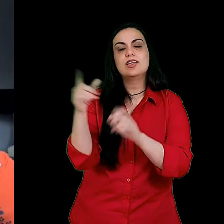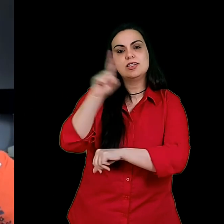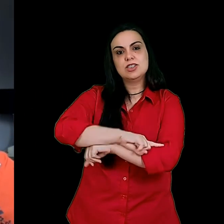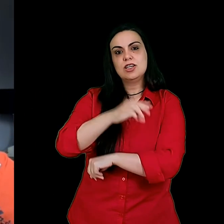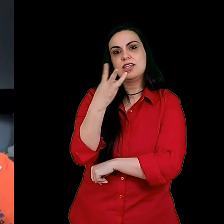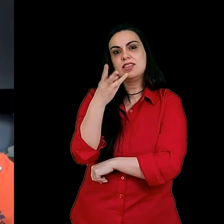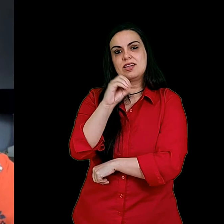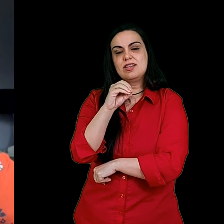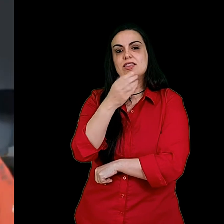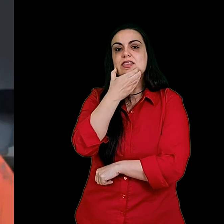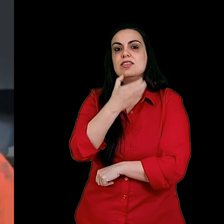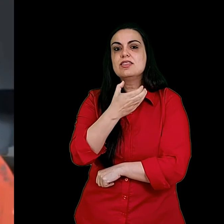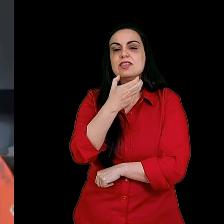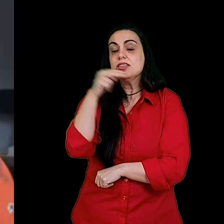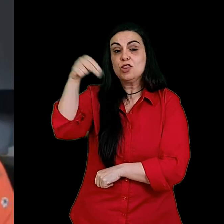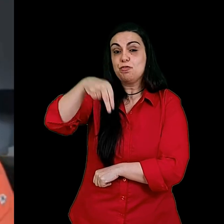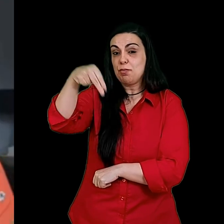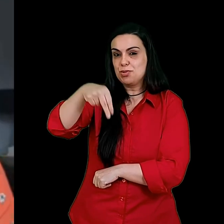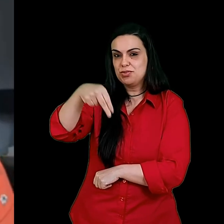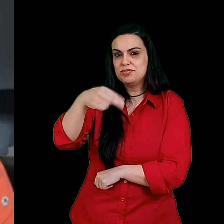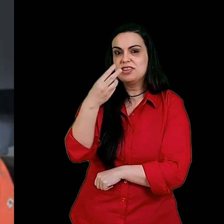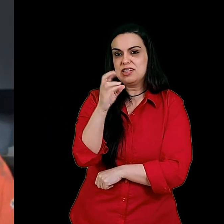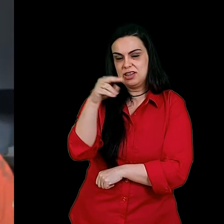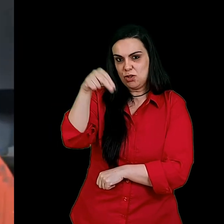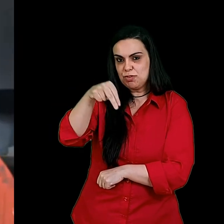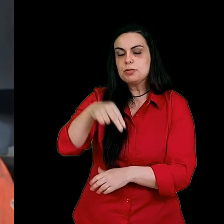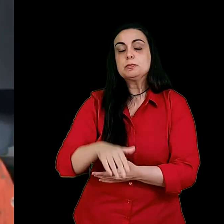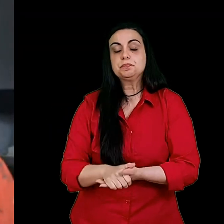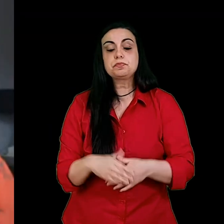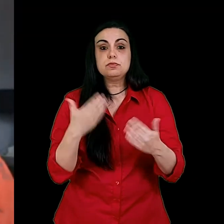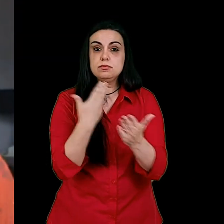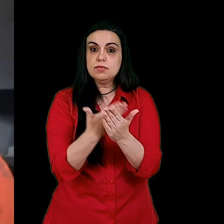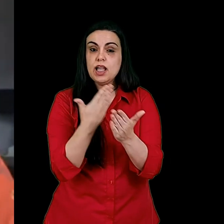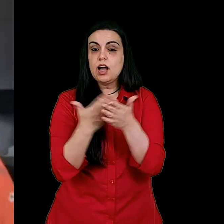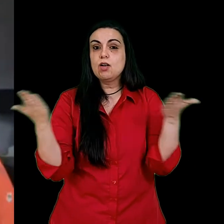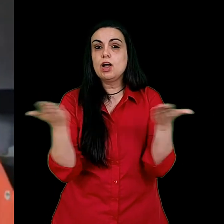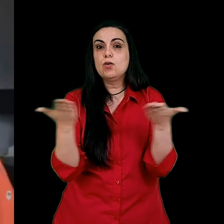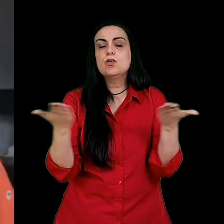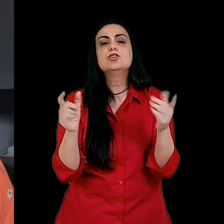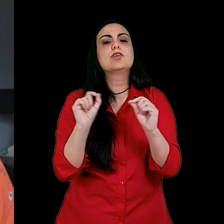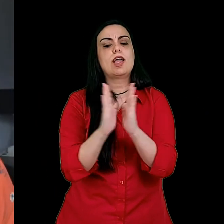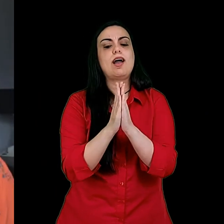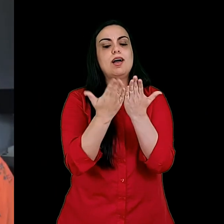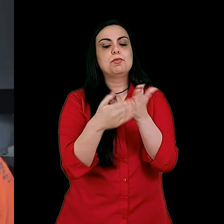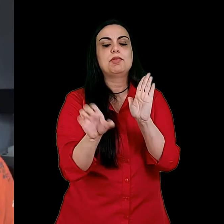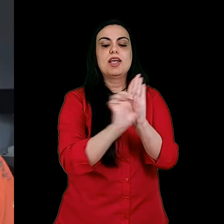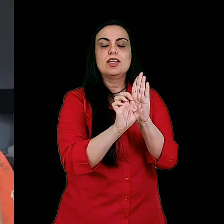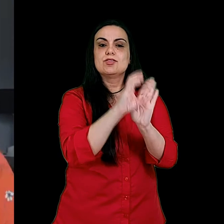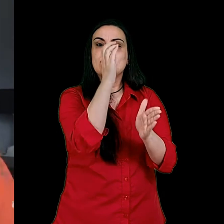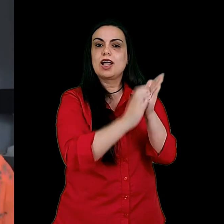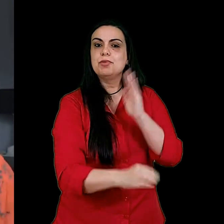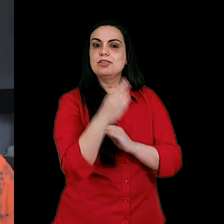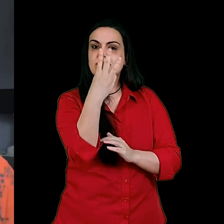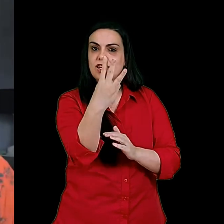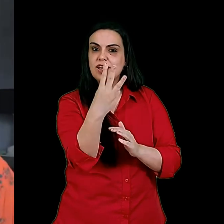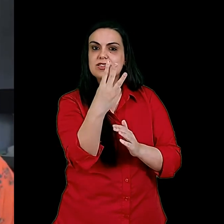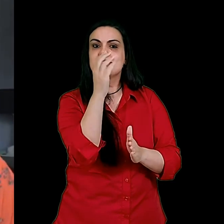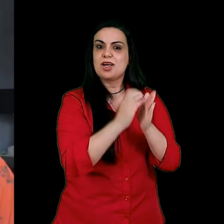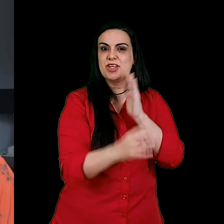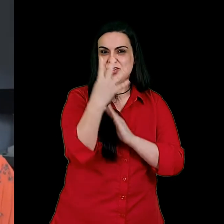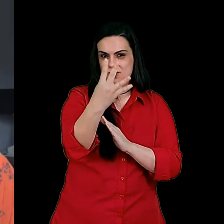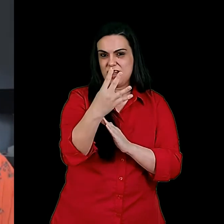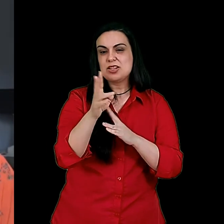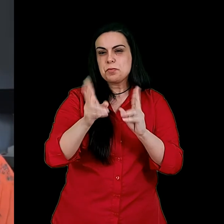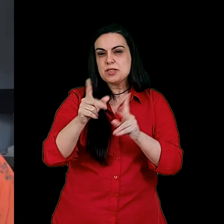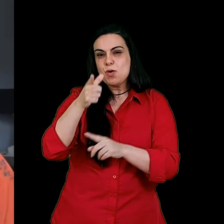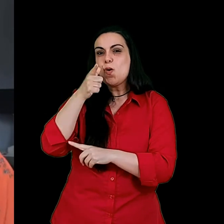dia 30 de dezembro. Gente, na aula de hoje, abra aí comigo a sua Bíblia, Êxodo, capítulo 3 e 4. Deve estar marcada desde ontem,